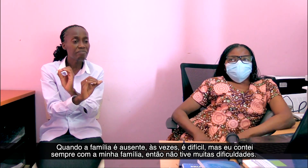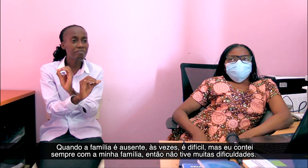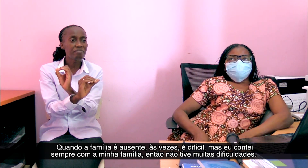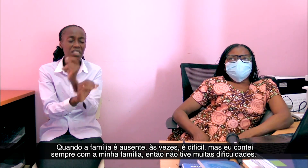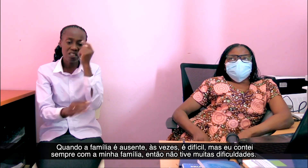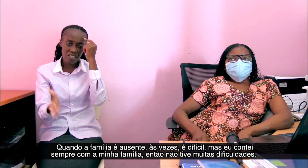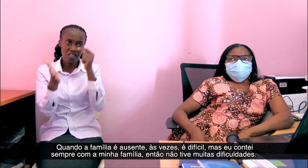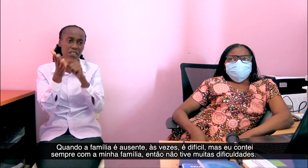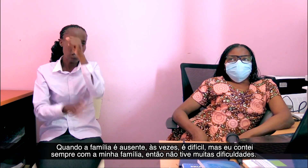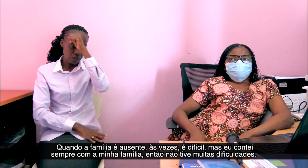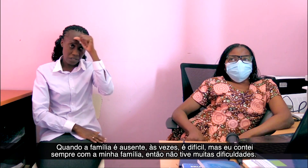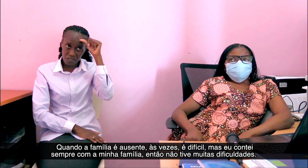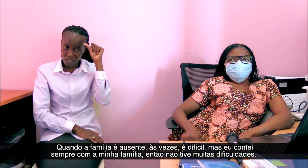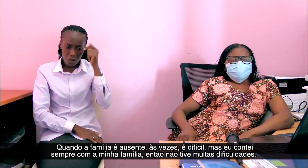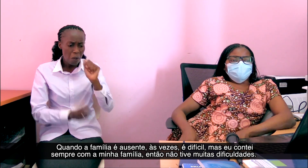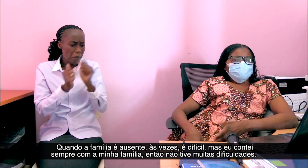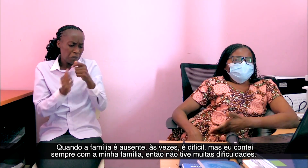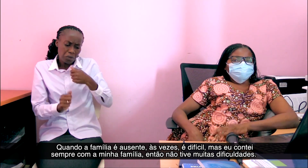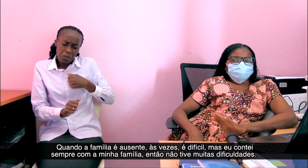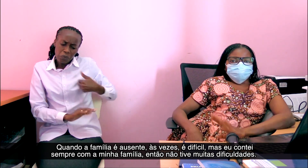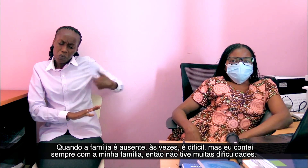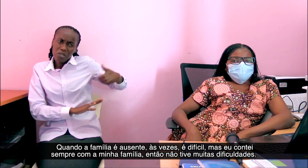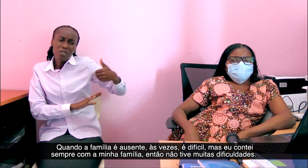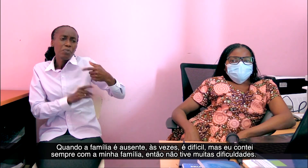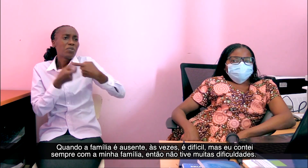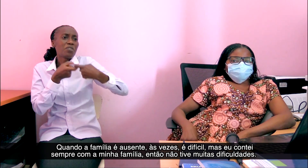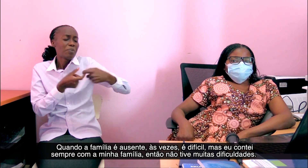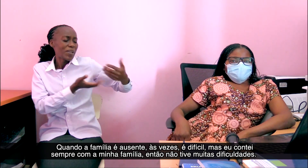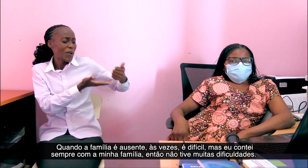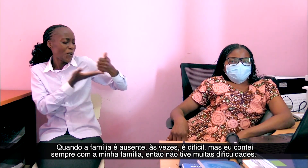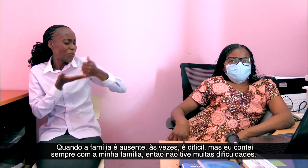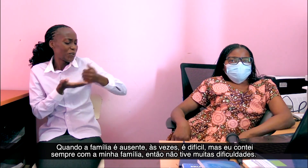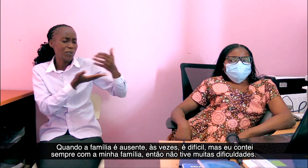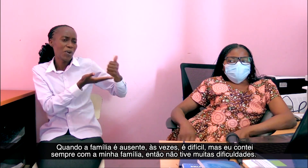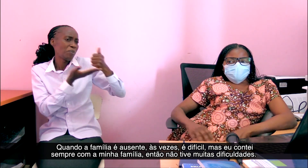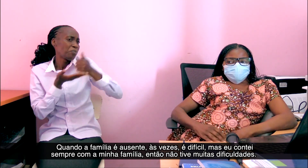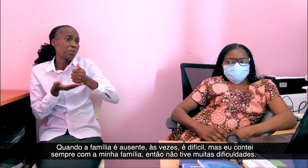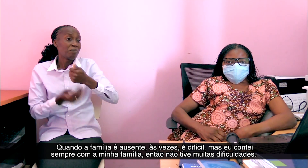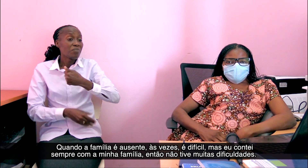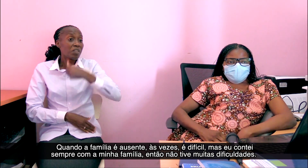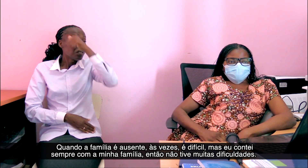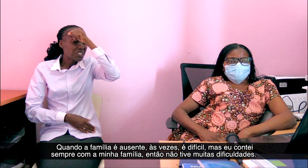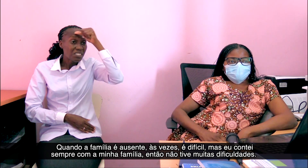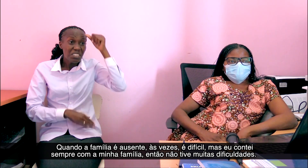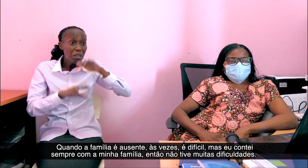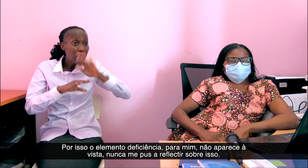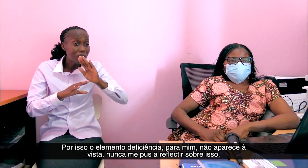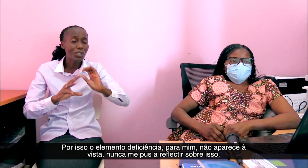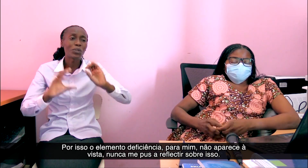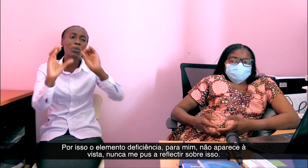eu contei sempre com a minha família, então não tive muitas dificuldades. Por isso que